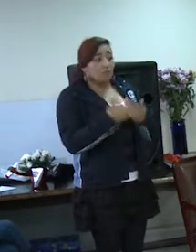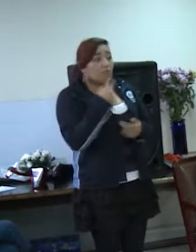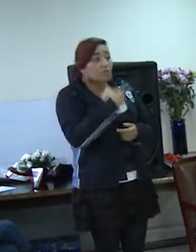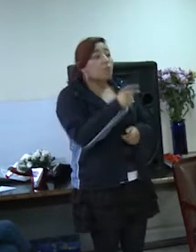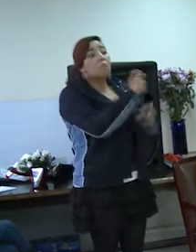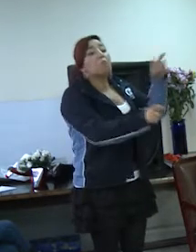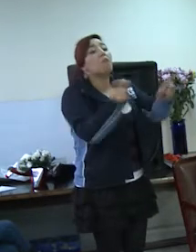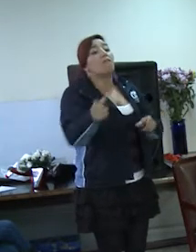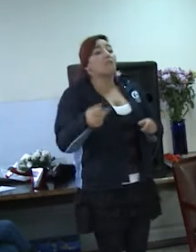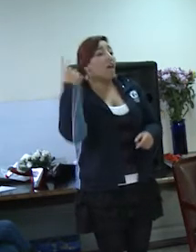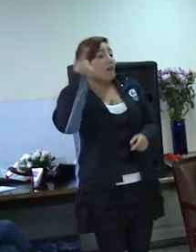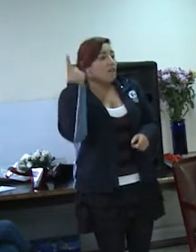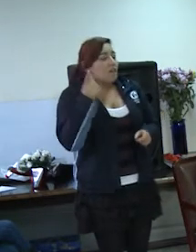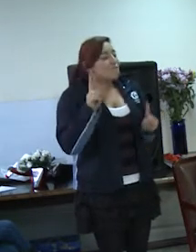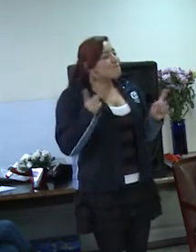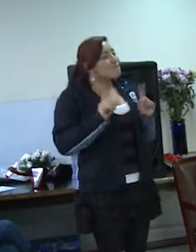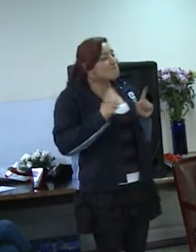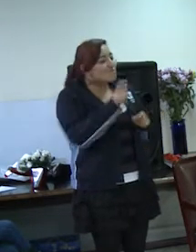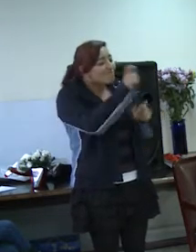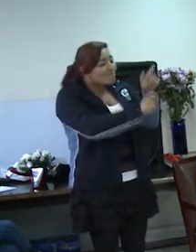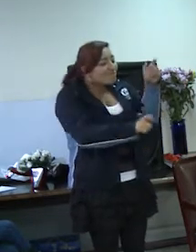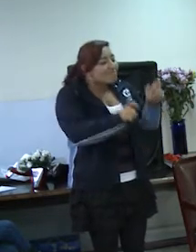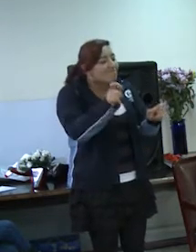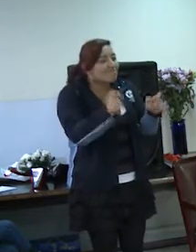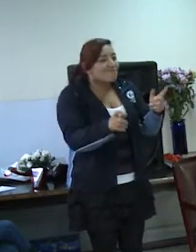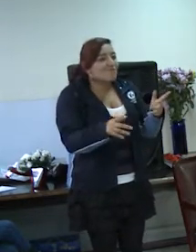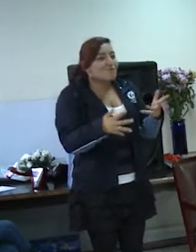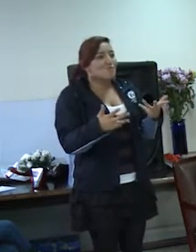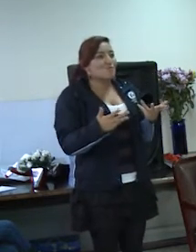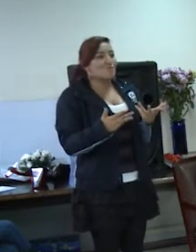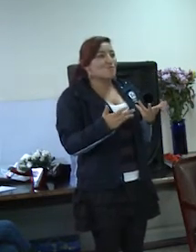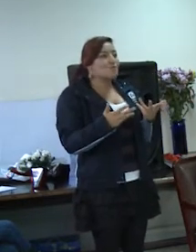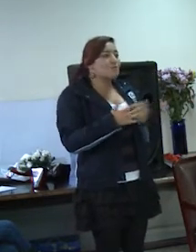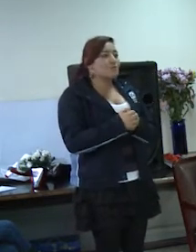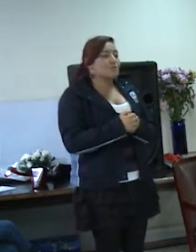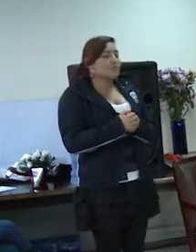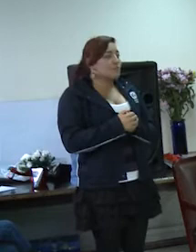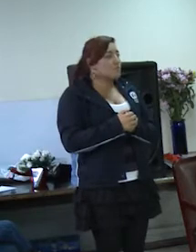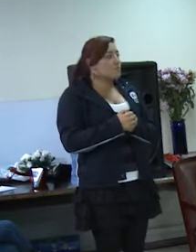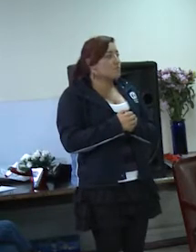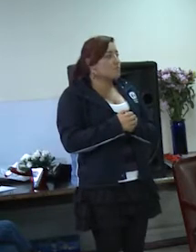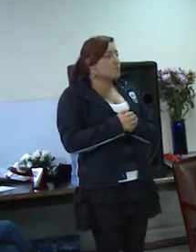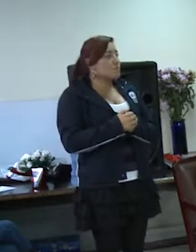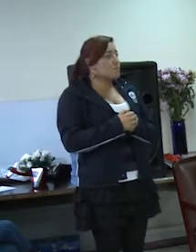general, sino de seres también mucho más